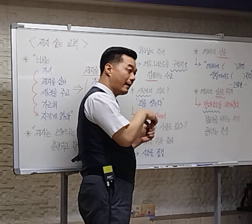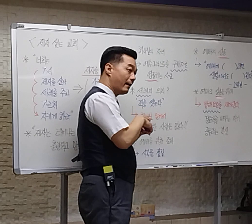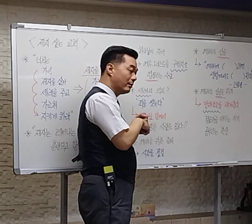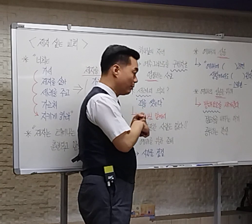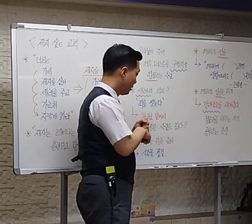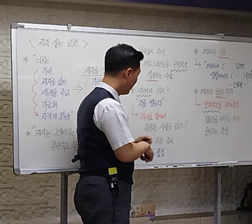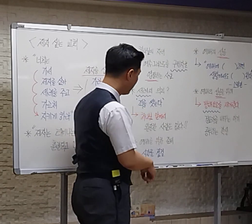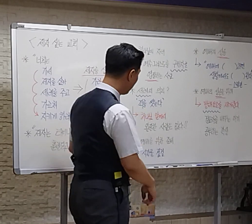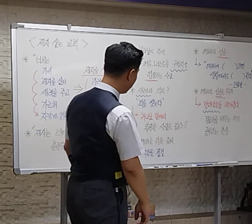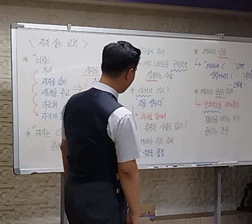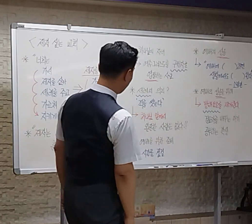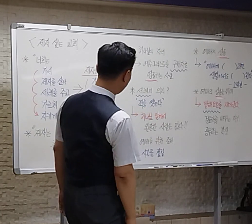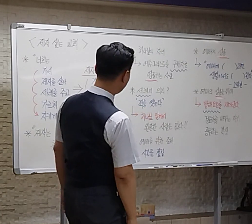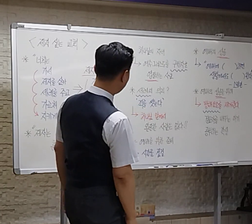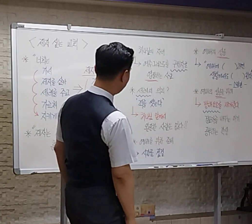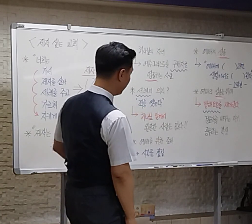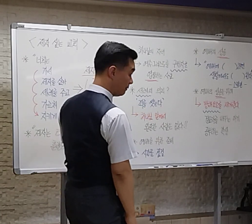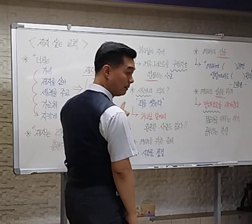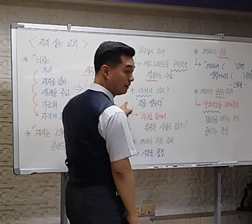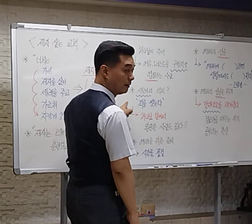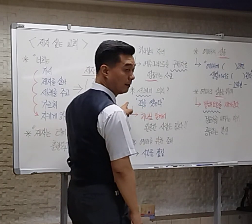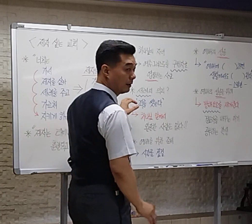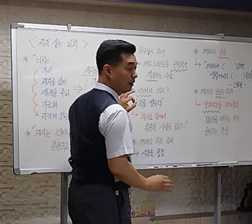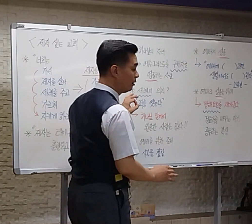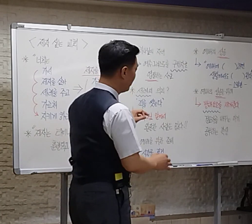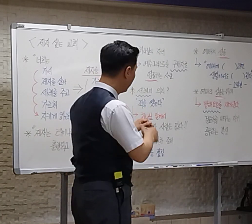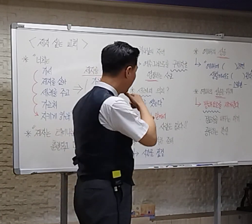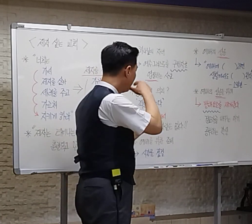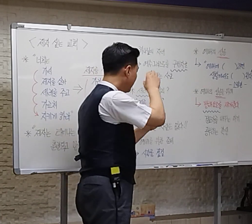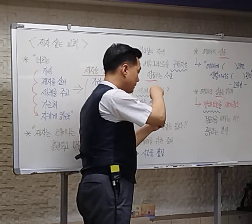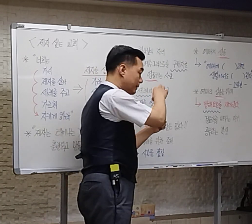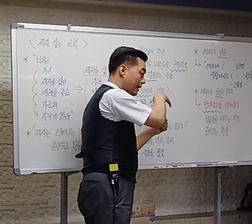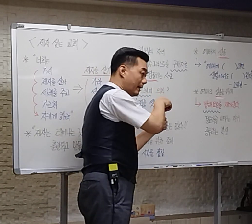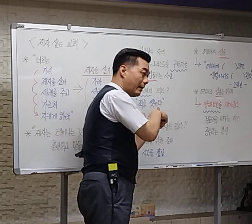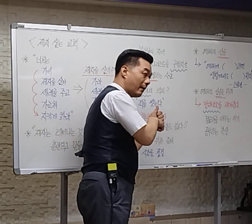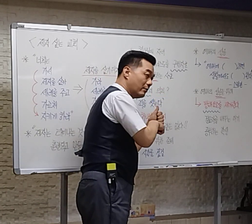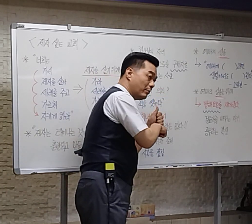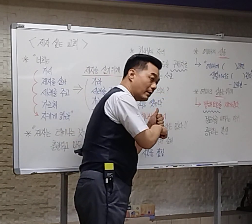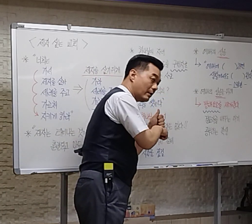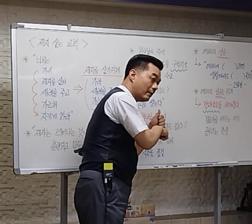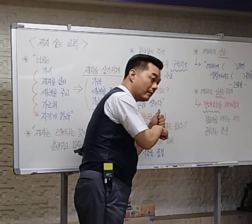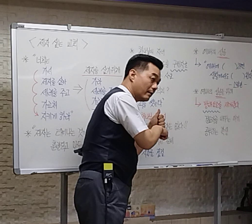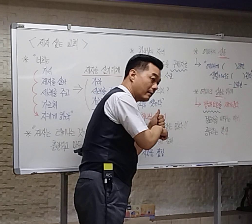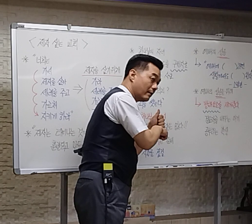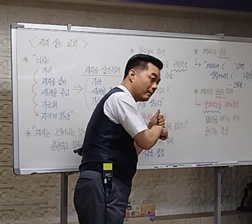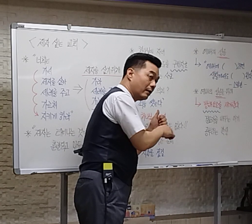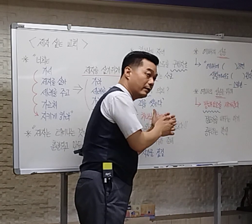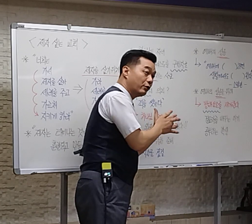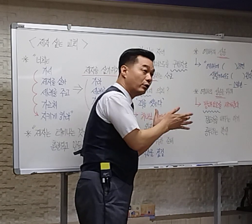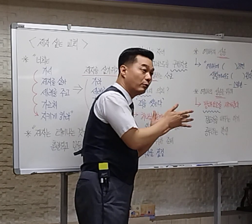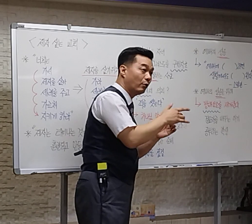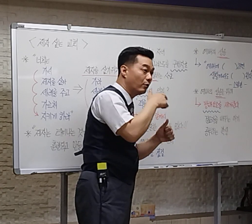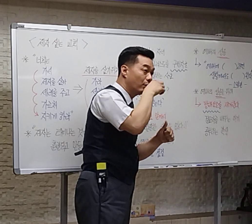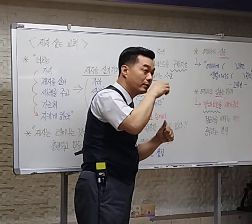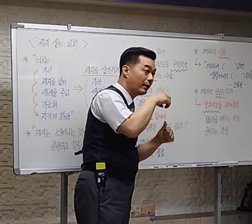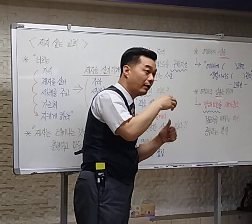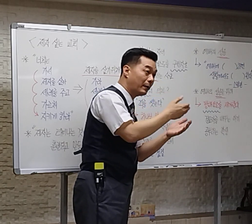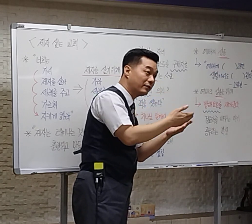세례의 의미. 갑자기 왜 세례? 봐요. 세례의 의미. 예수님도 세례를